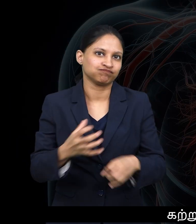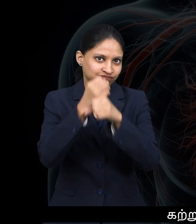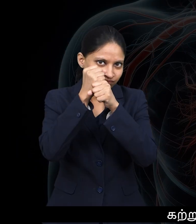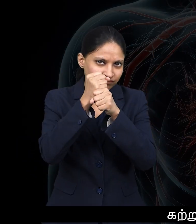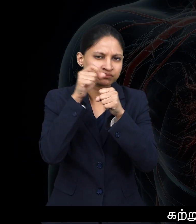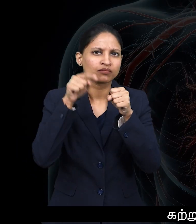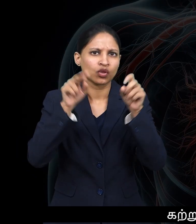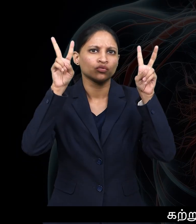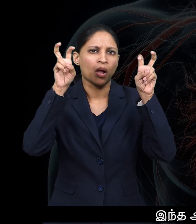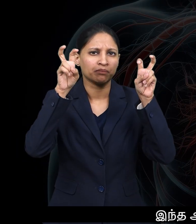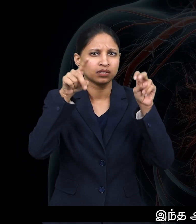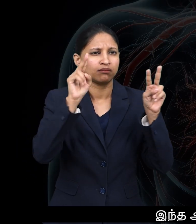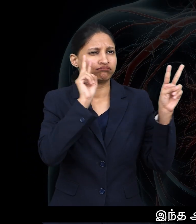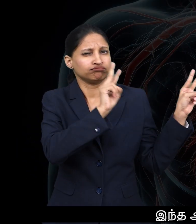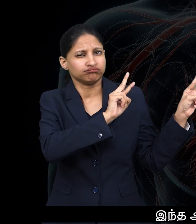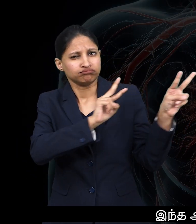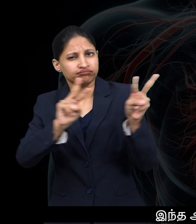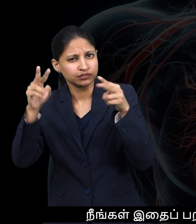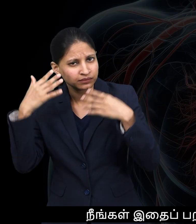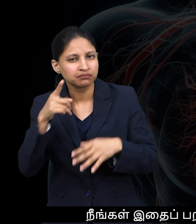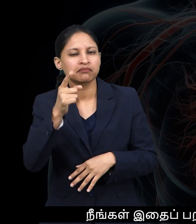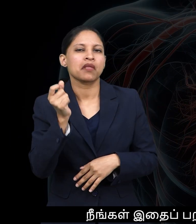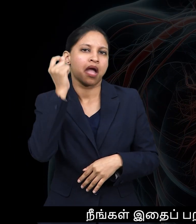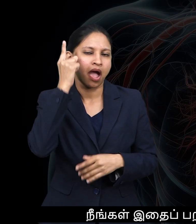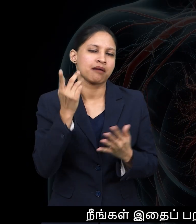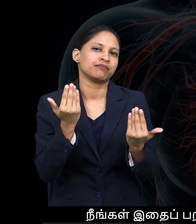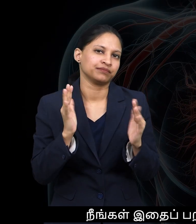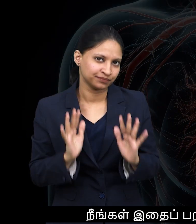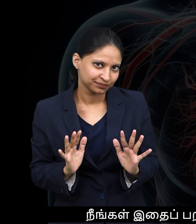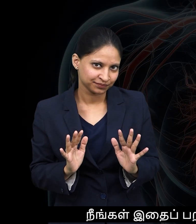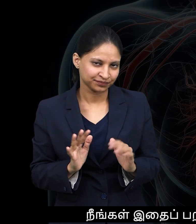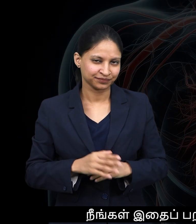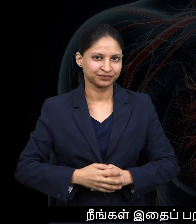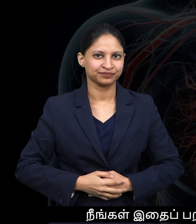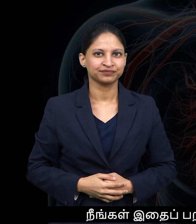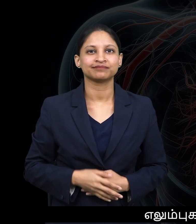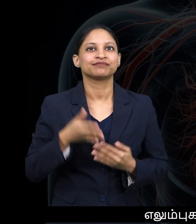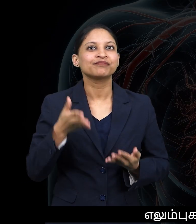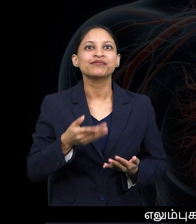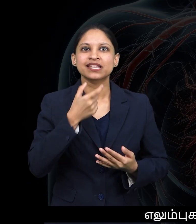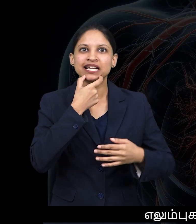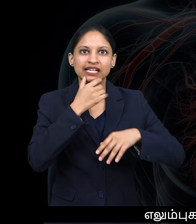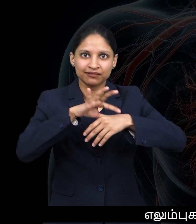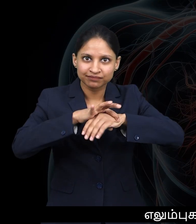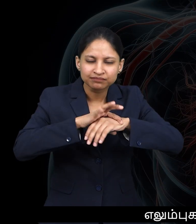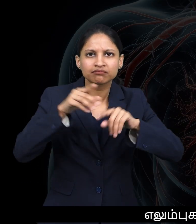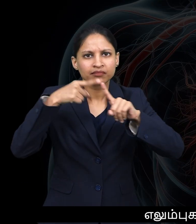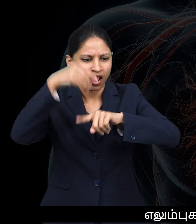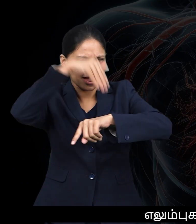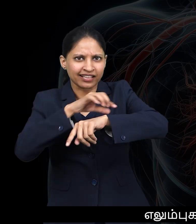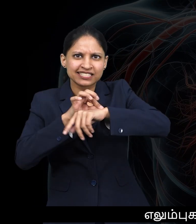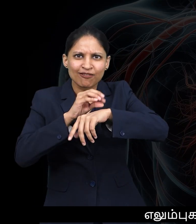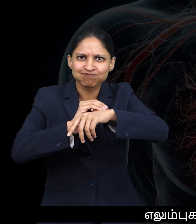கற்றுக்கொள்வீர்கள். இந்த அமர்வின் முடிவில் நீங்கள் இதை பற்றி புரிந்து கொள்ள முடியும். எலும்புகள் மற்றும்